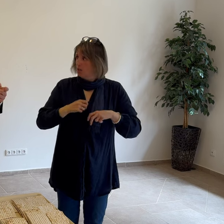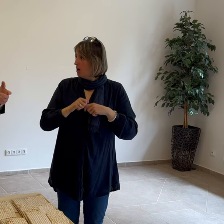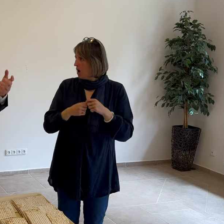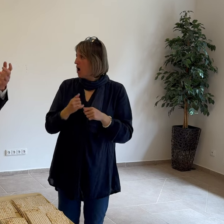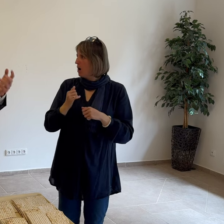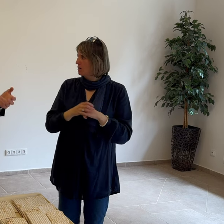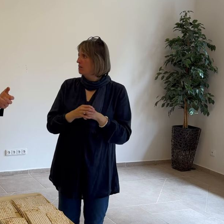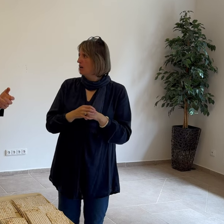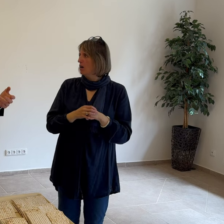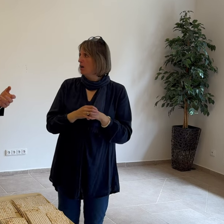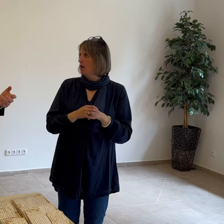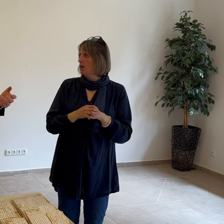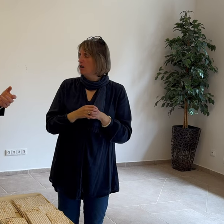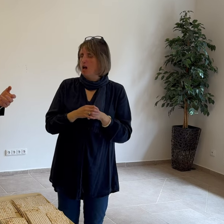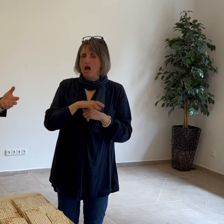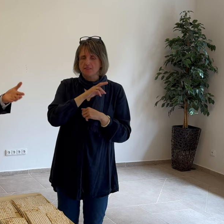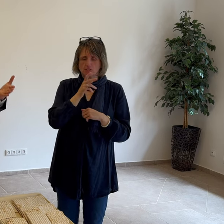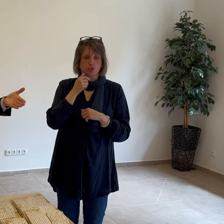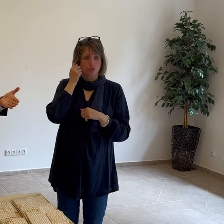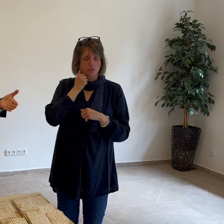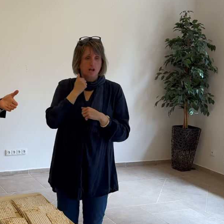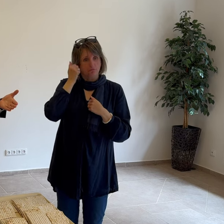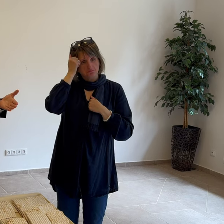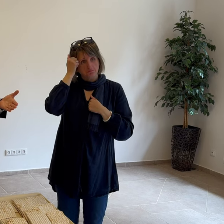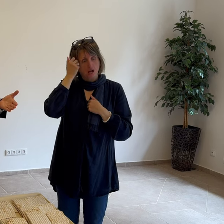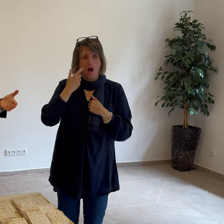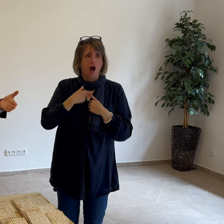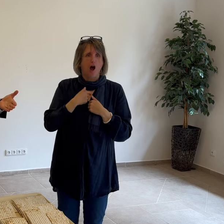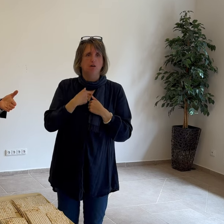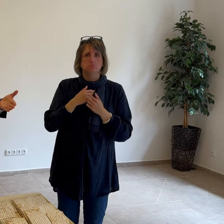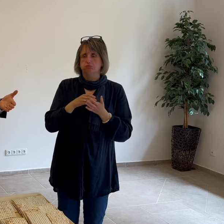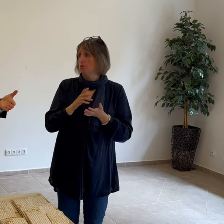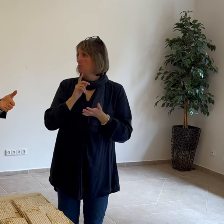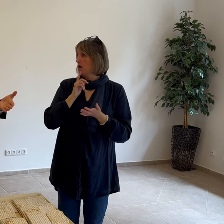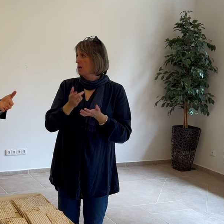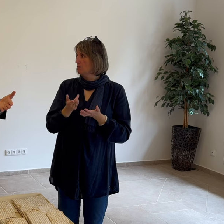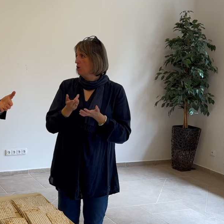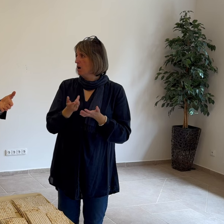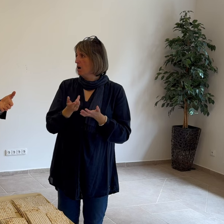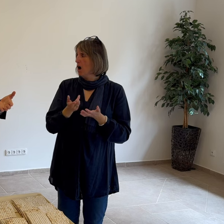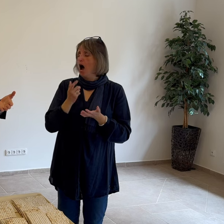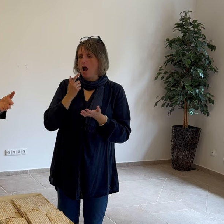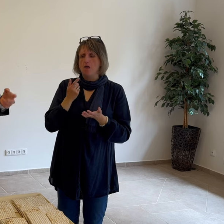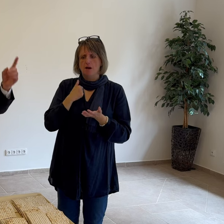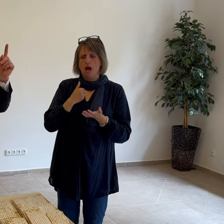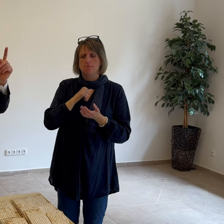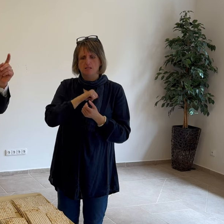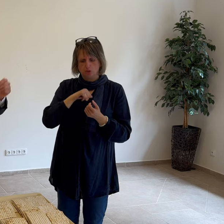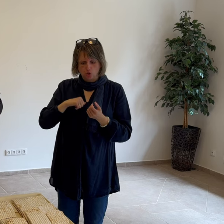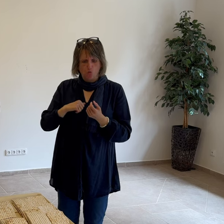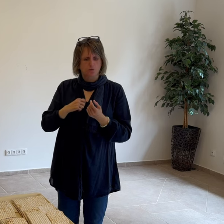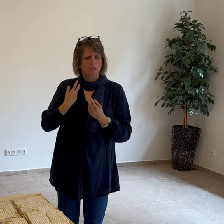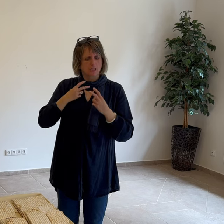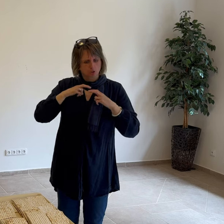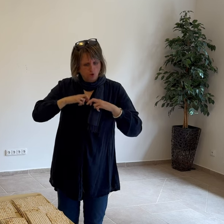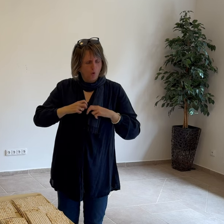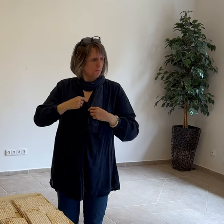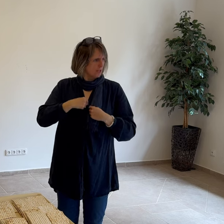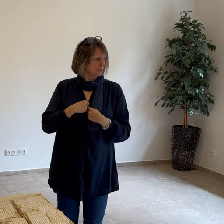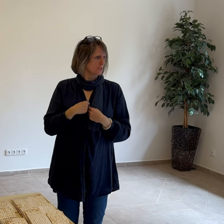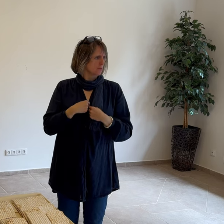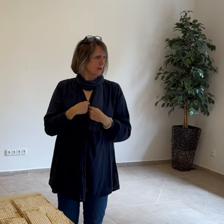ani druhé ani Pána Boha Máme se milovat sami sebe vhodným způsobem ne nad ne